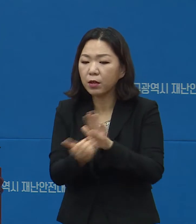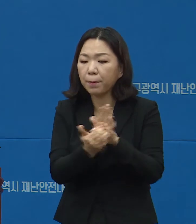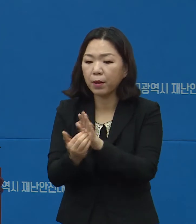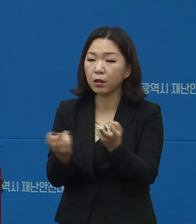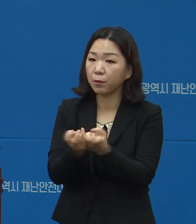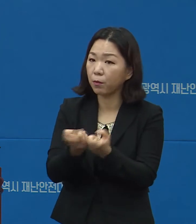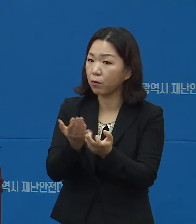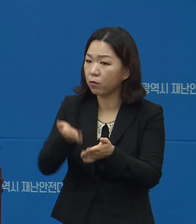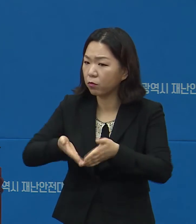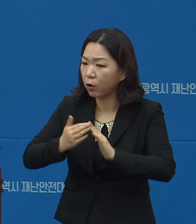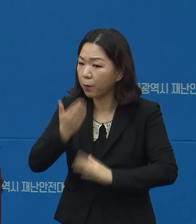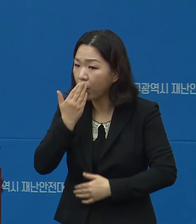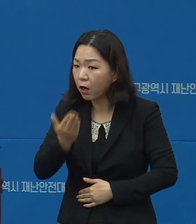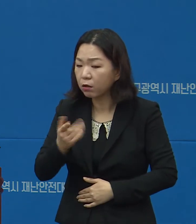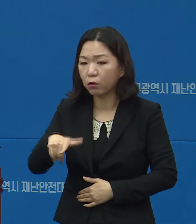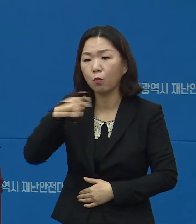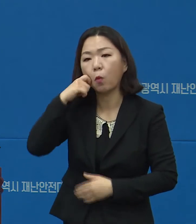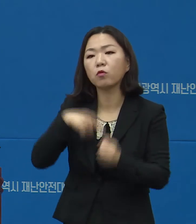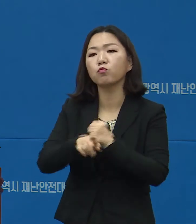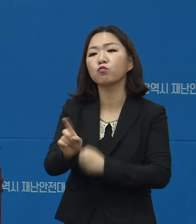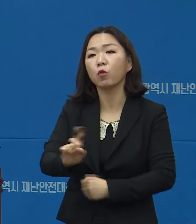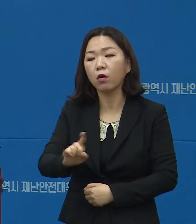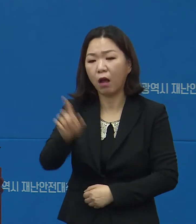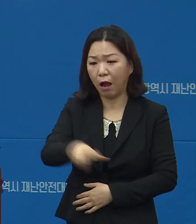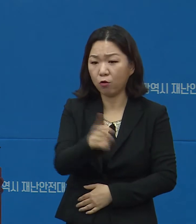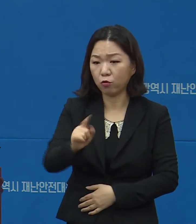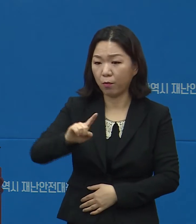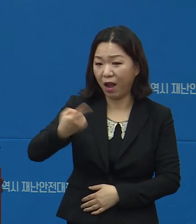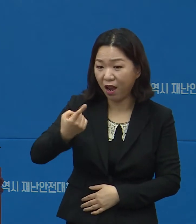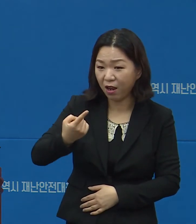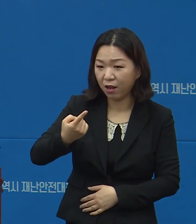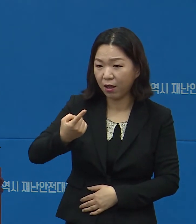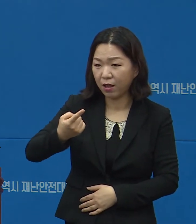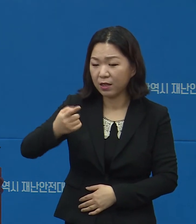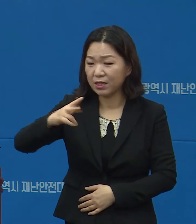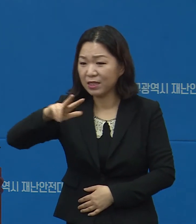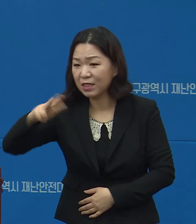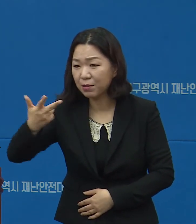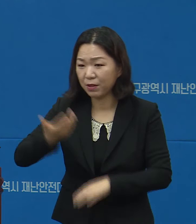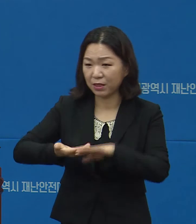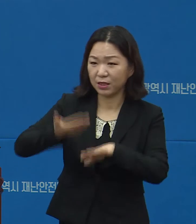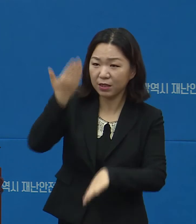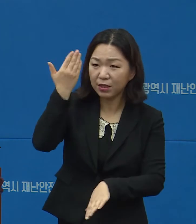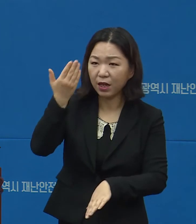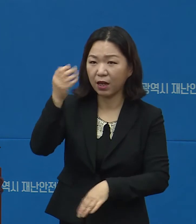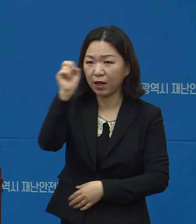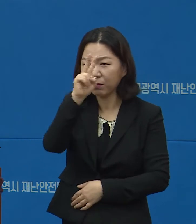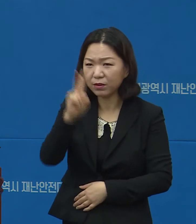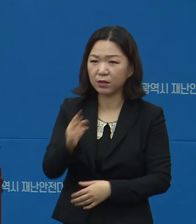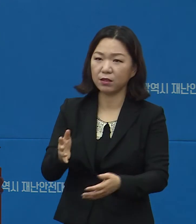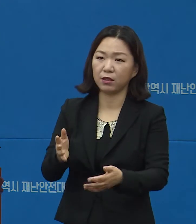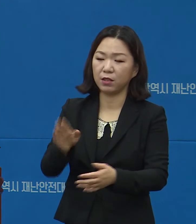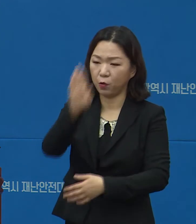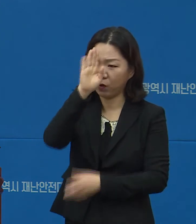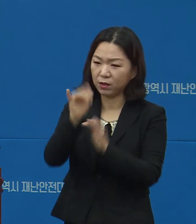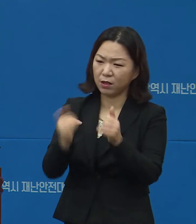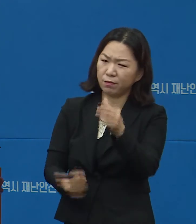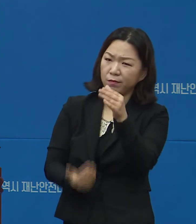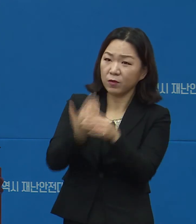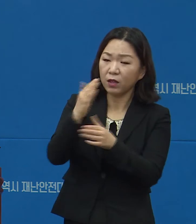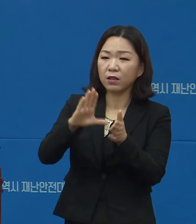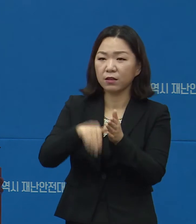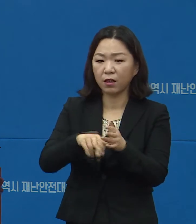텐데 왜 그건 못했냐. 하루에 100명, 많을 때는 700명 이상이 나오는데 어떻게